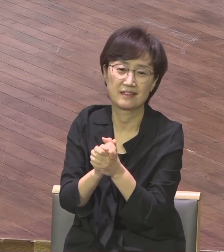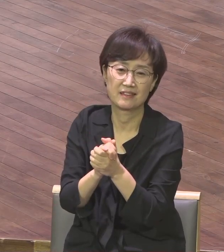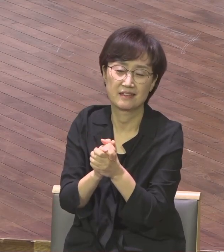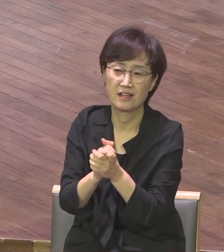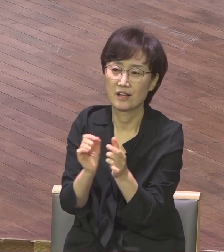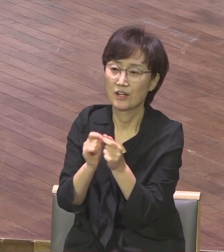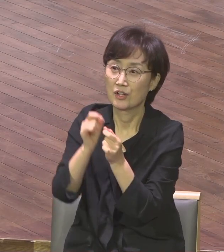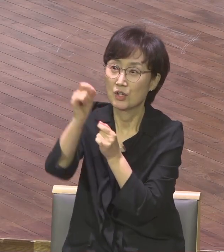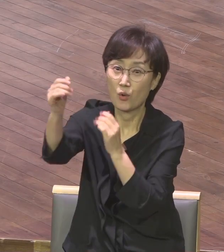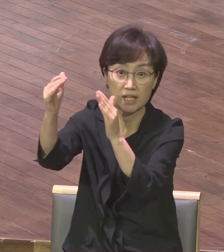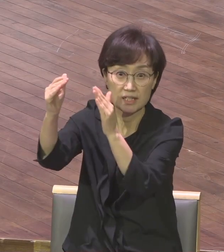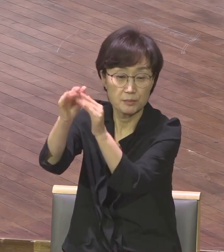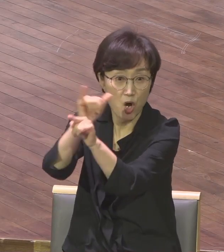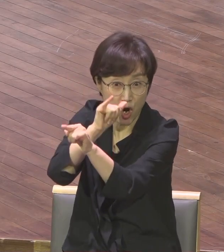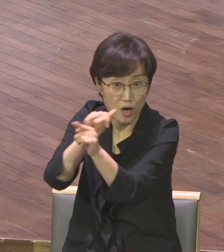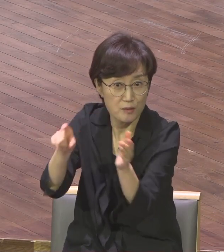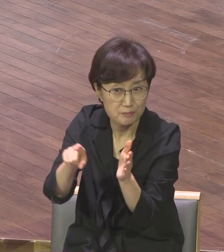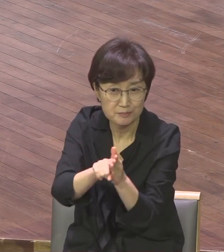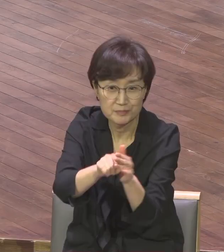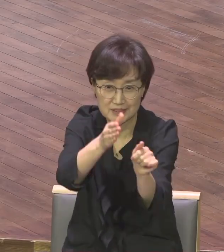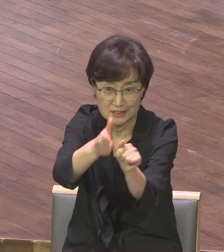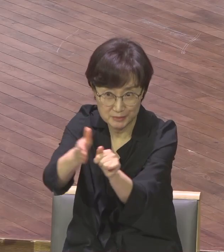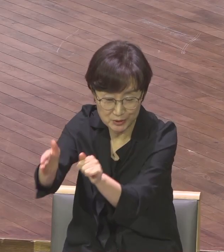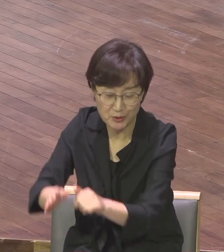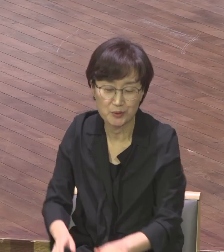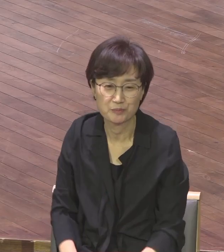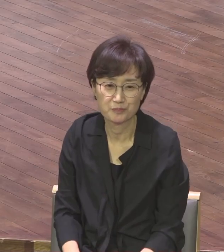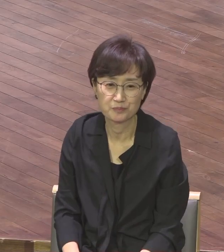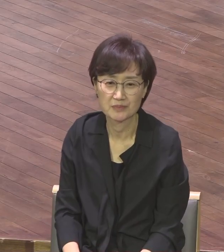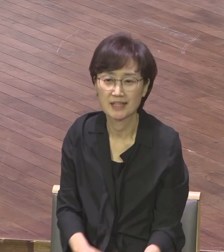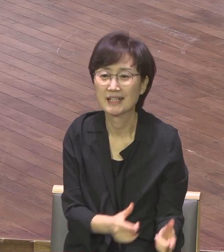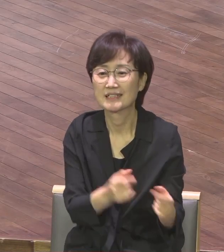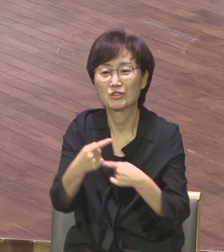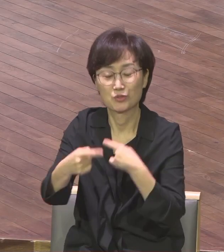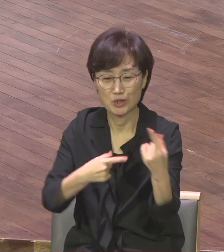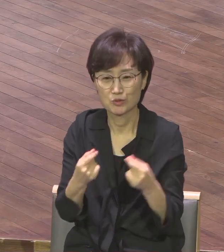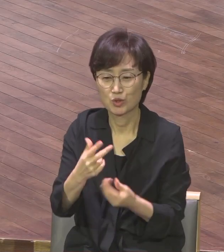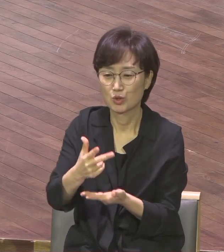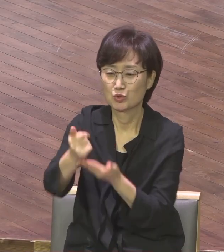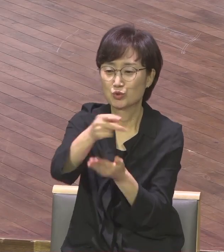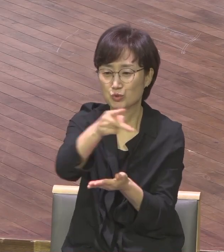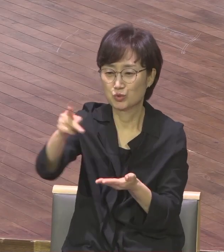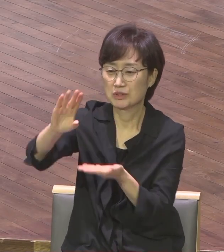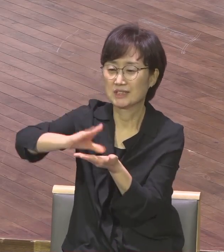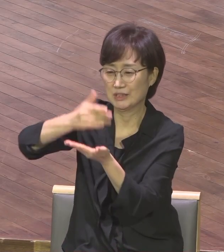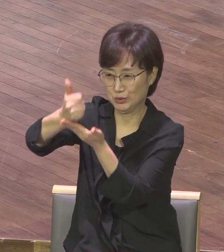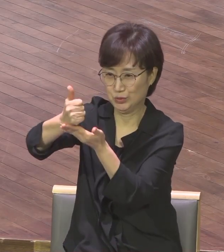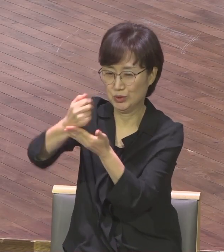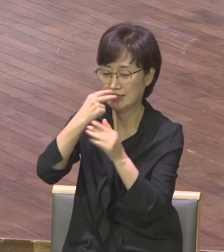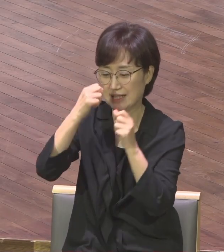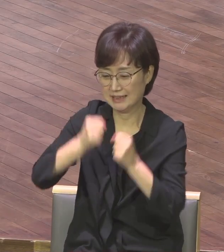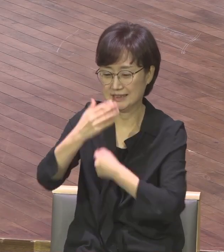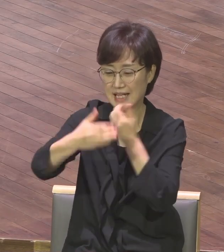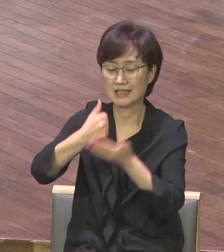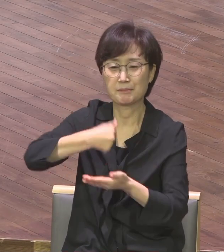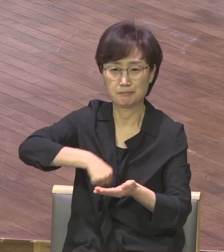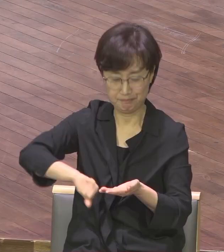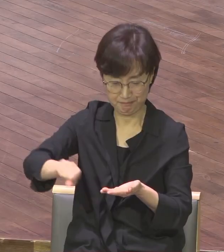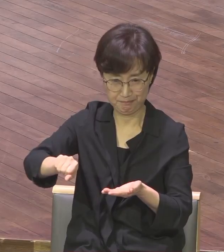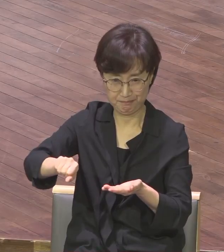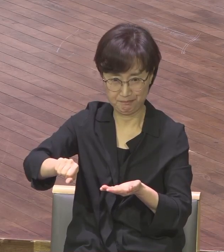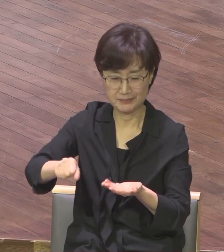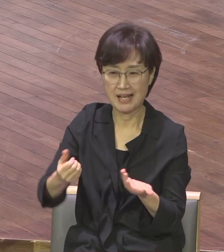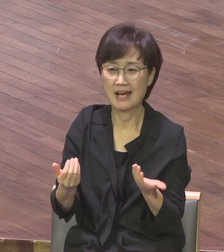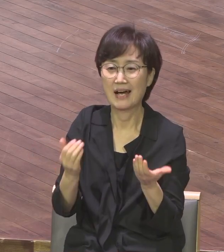영원한 우리 집에 있음을 믿으시기 바랍니다. 신앙 고백합니다. 주는 그리스도시요 살아계신